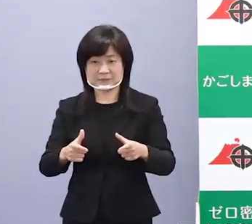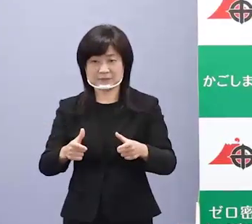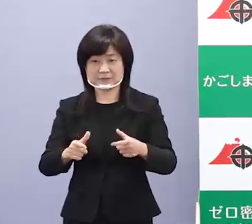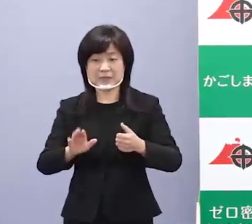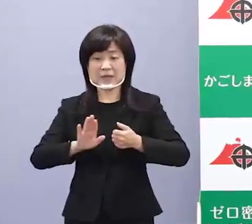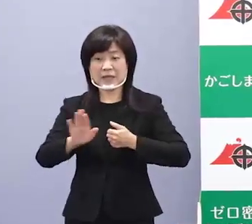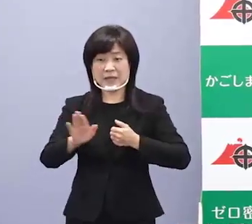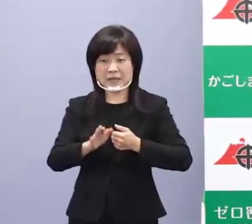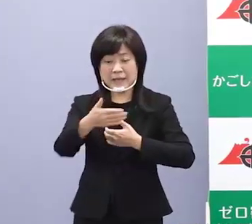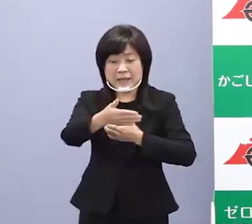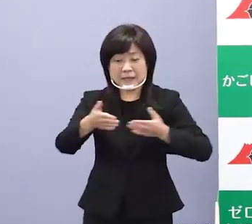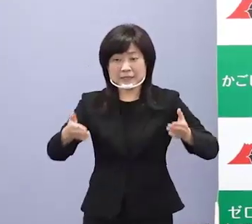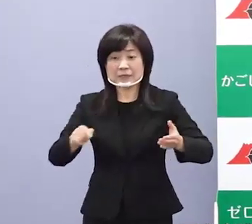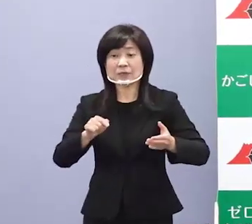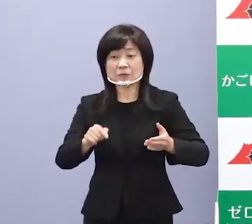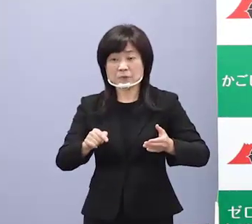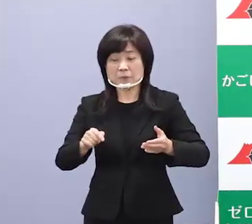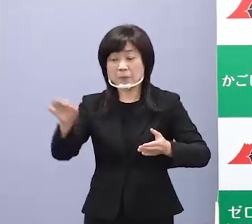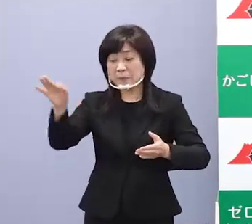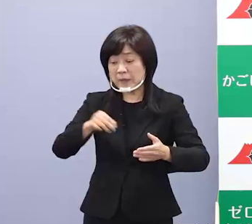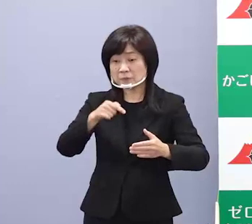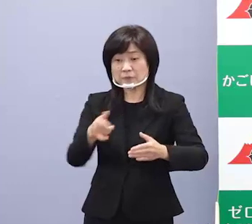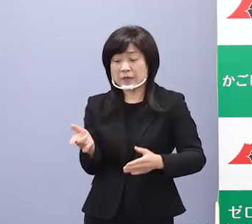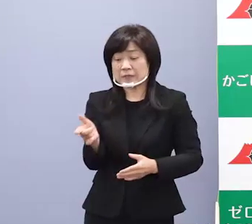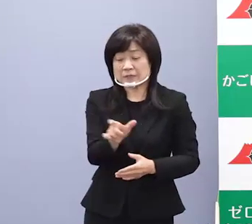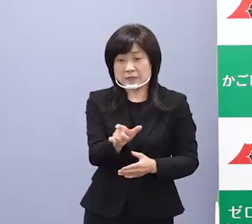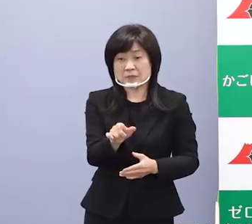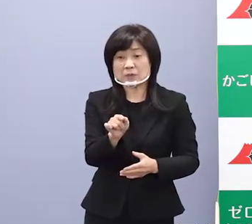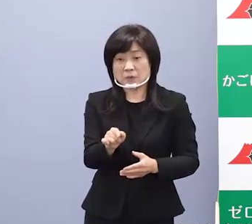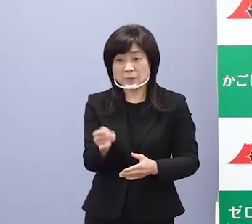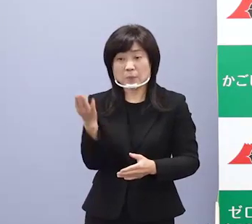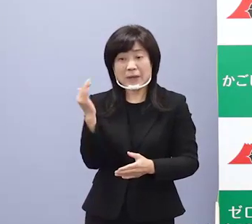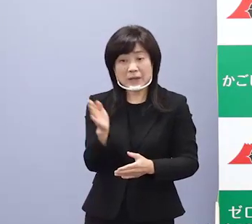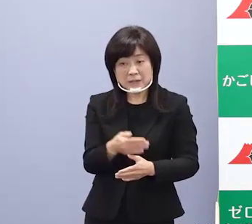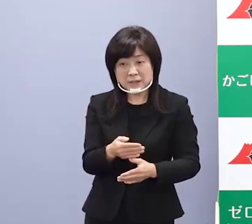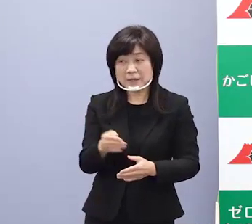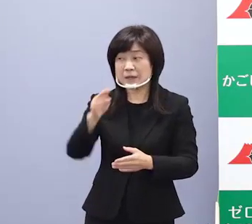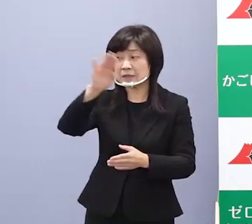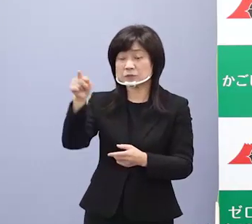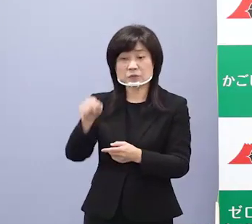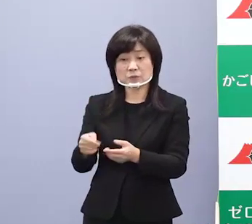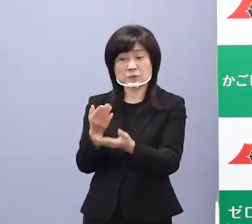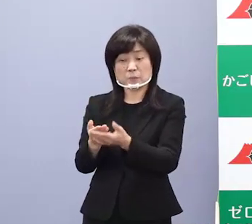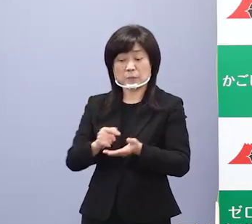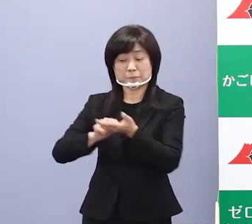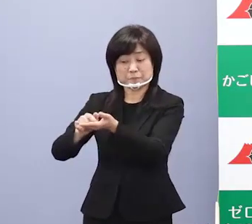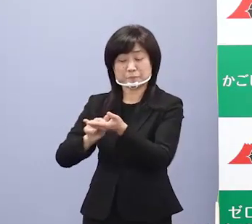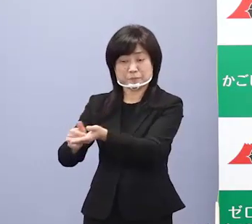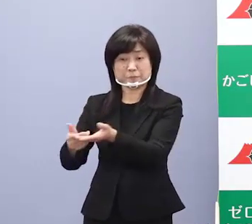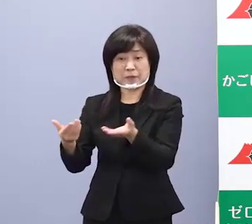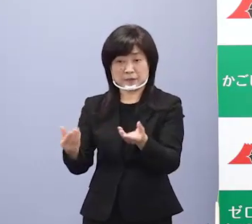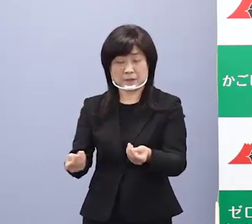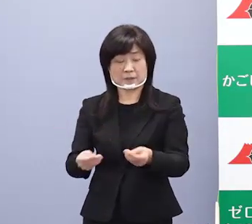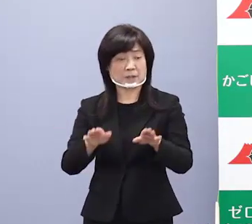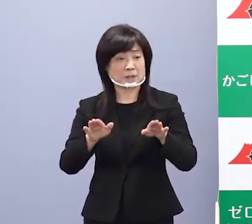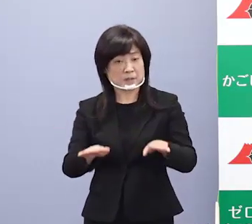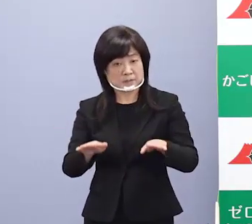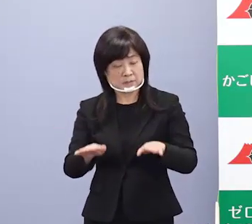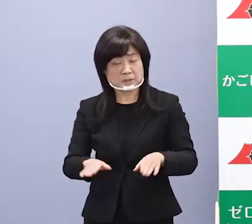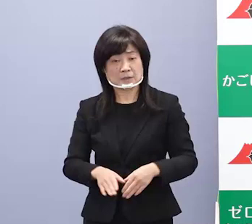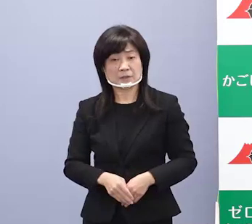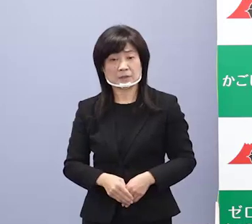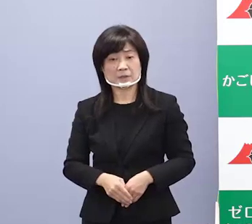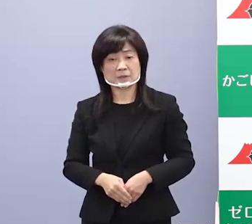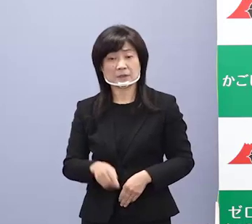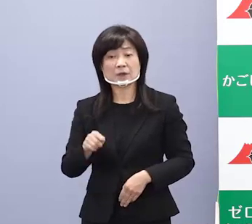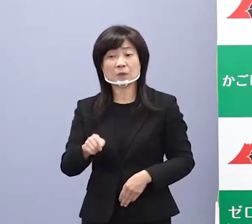範囲についてそのメールの中で明記をしていただくよう従来より気象庁の方にも要望を申し上げてきたところです。現在この空